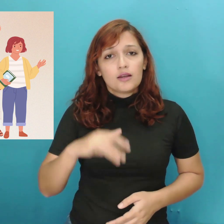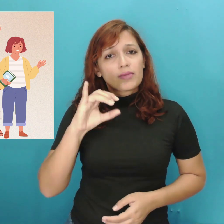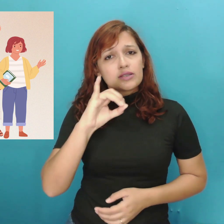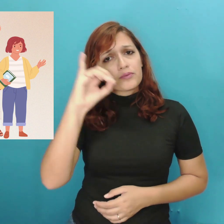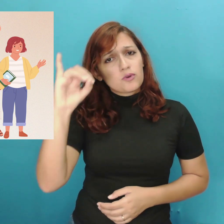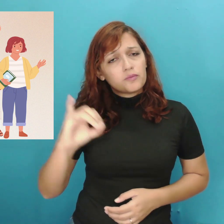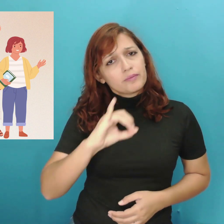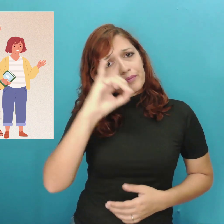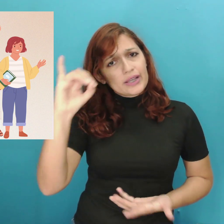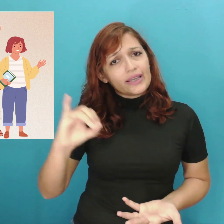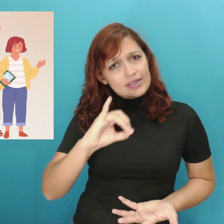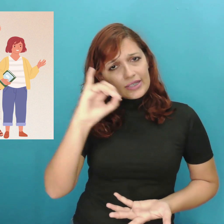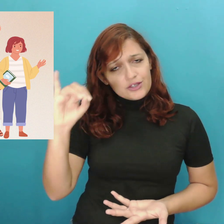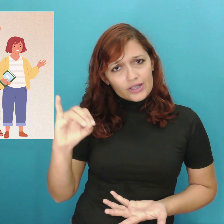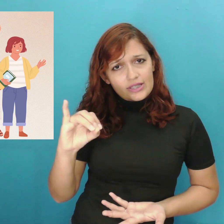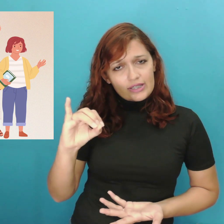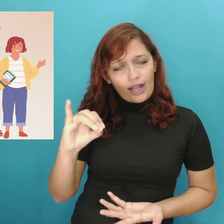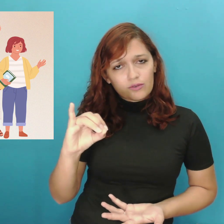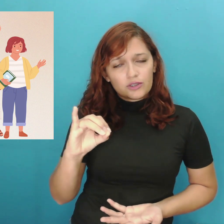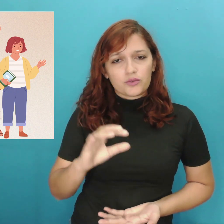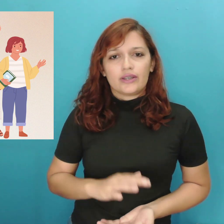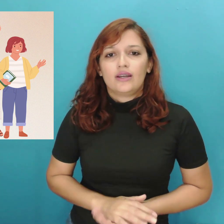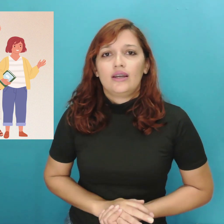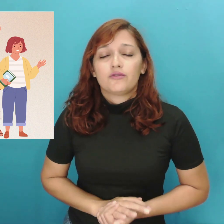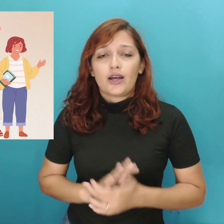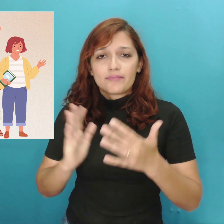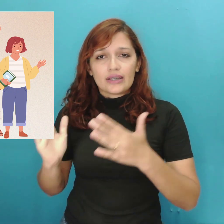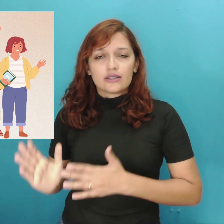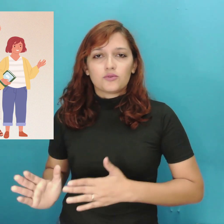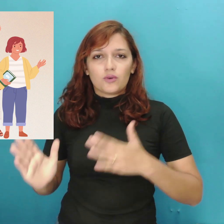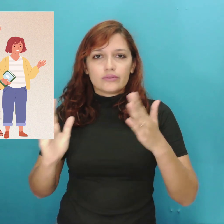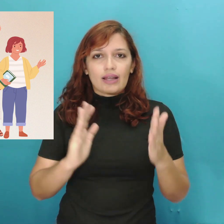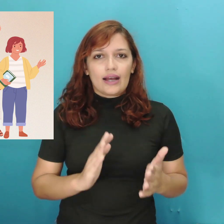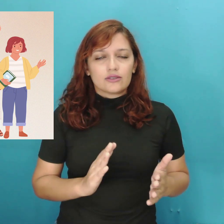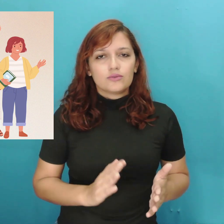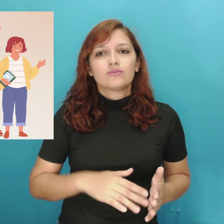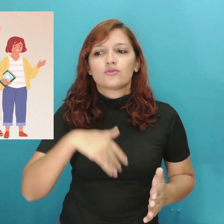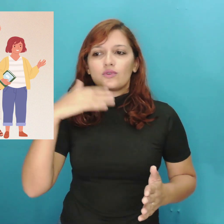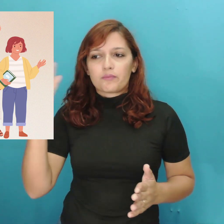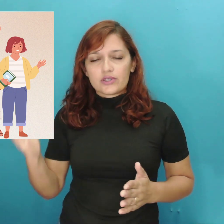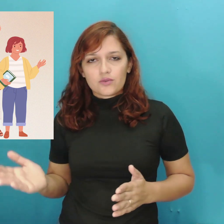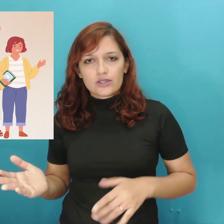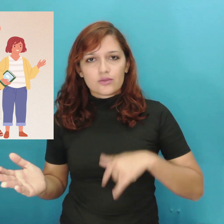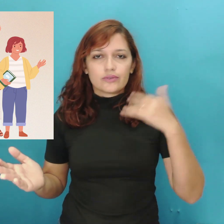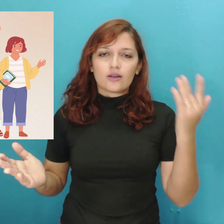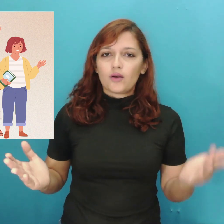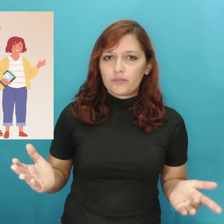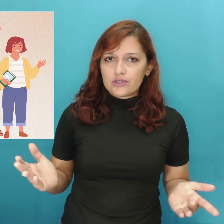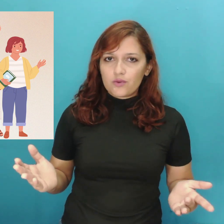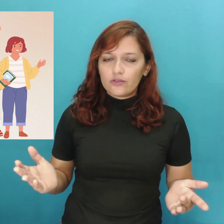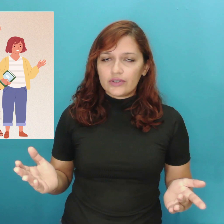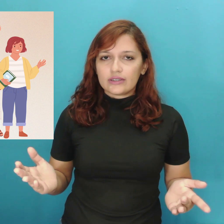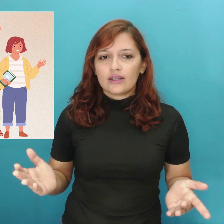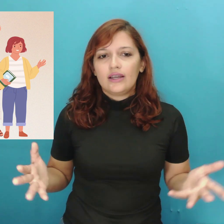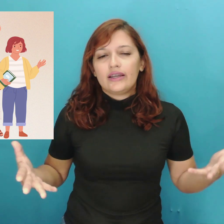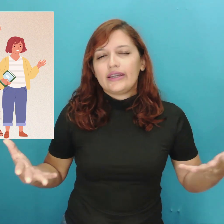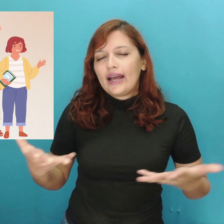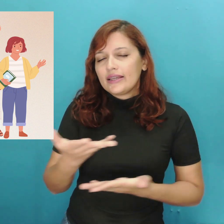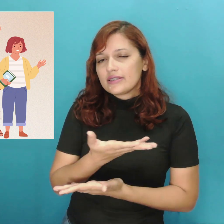Mas por que existe esse sinal de oi? Foi a partir do contato da pessoa surda com a pessoa ouvinte. E aí